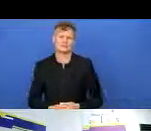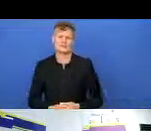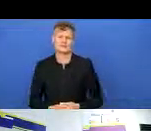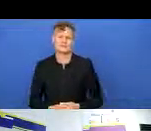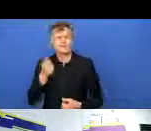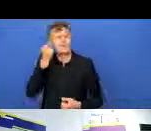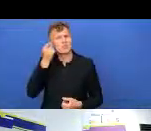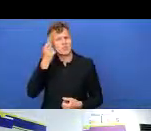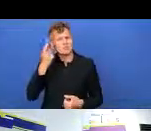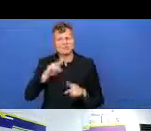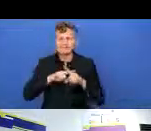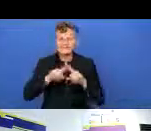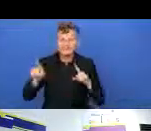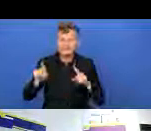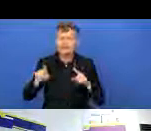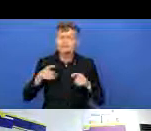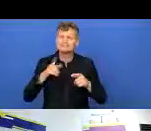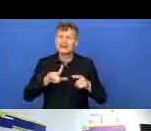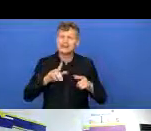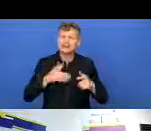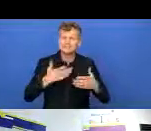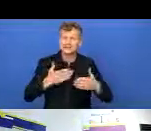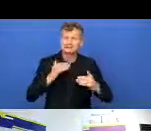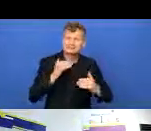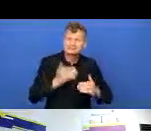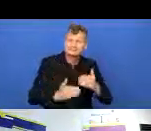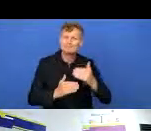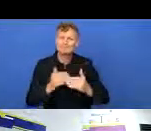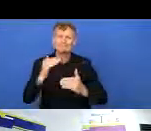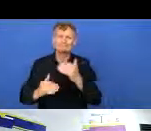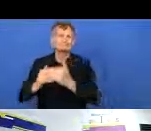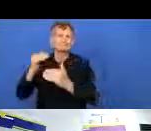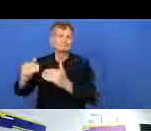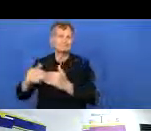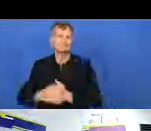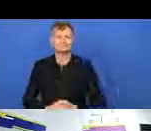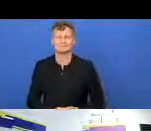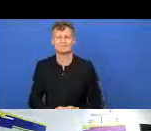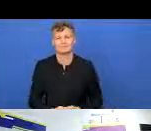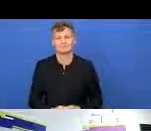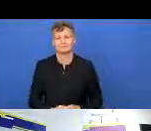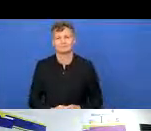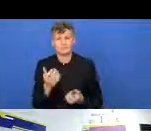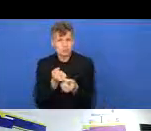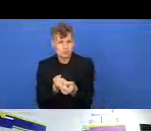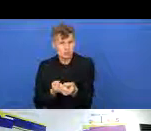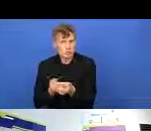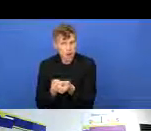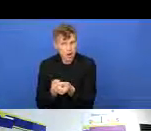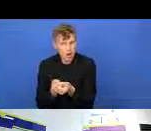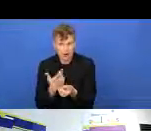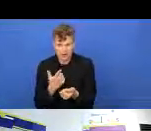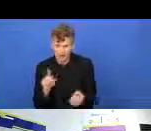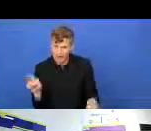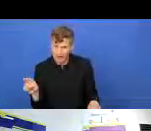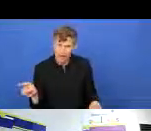Afin de soutenir l'ensemble de ces actions, il faut intensifier la formation initiale et continue des éducateurs en faveur d'une inclusion,